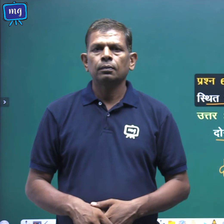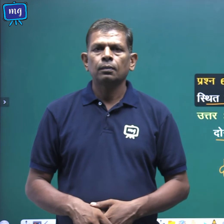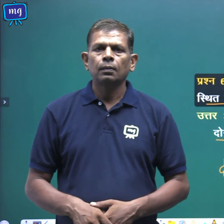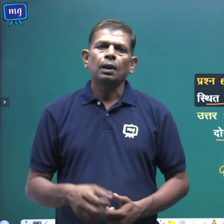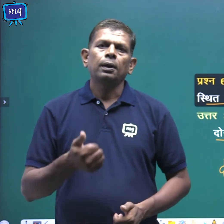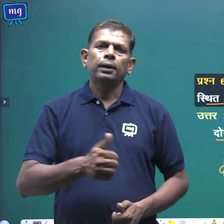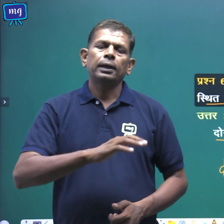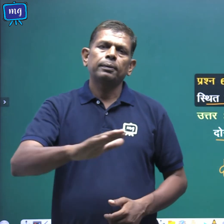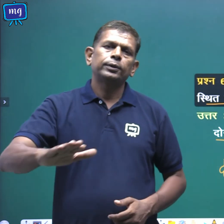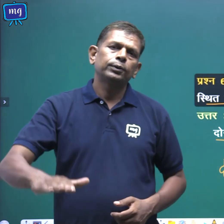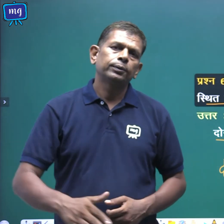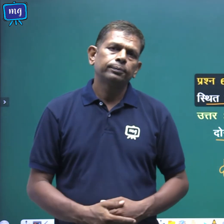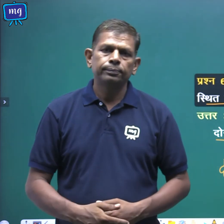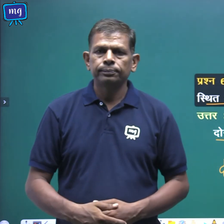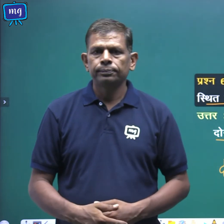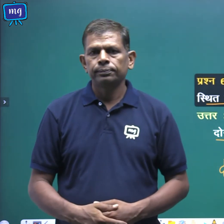ठीक है बच्चों।